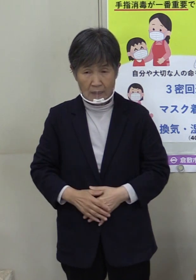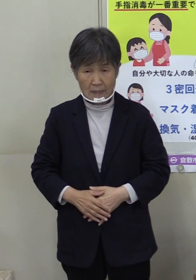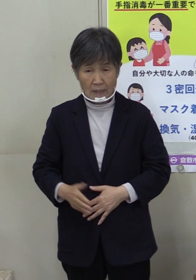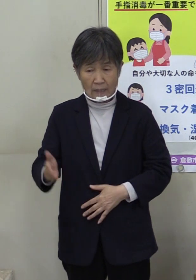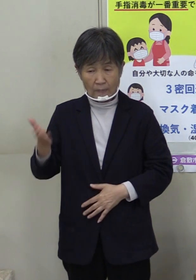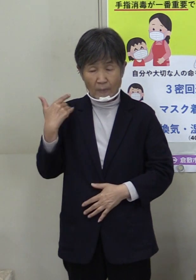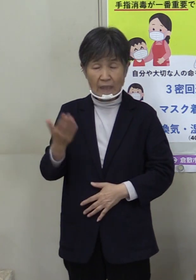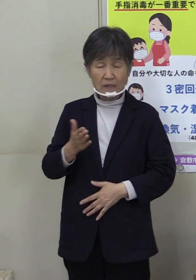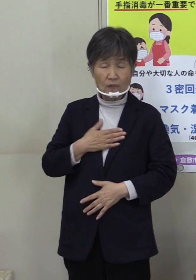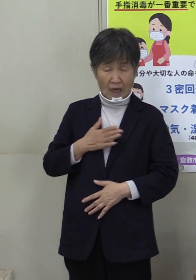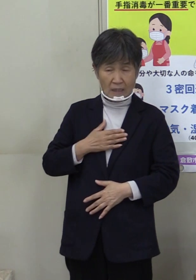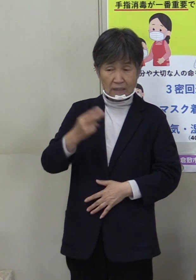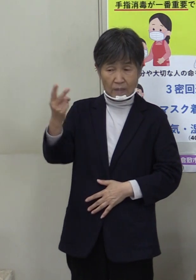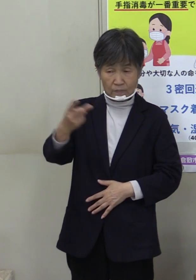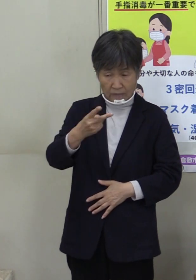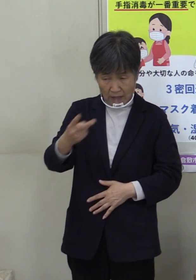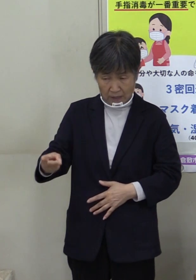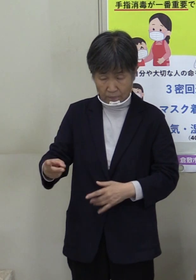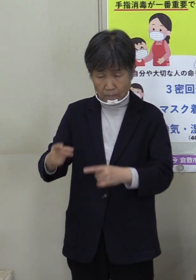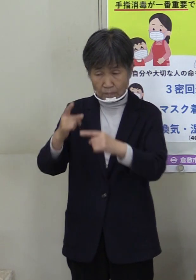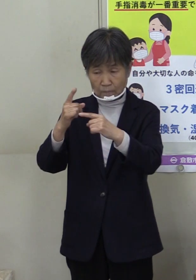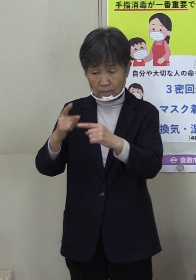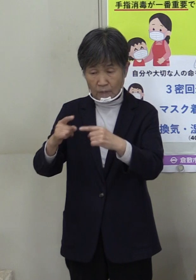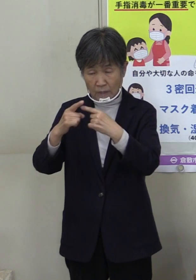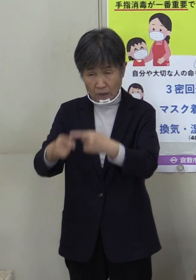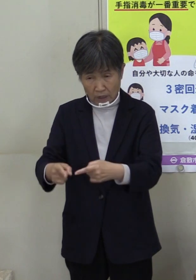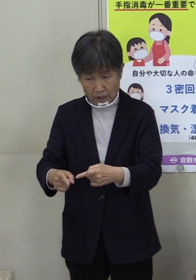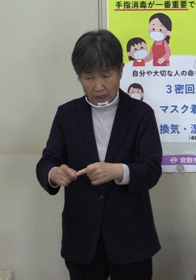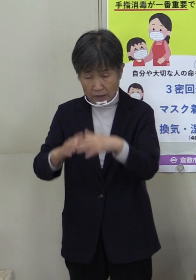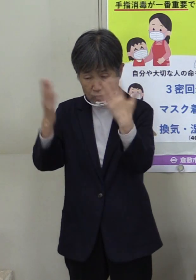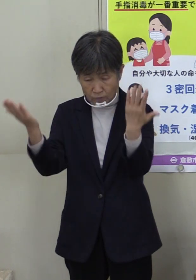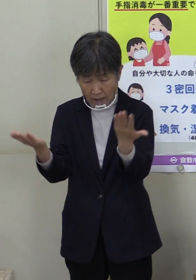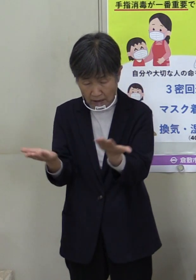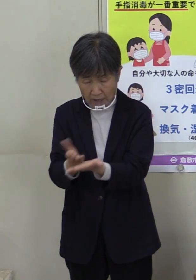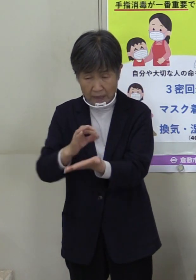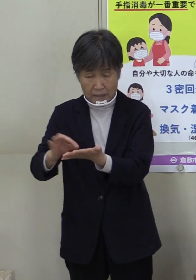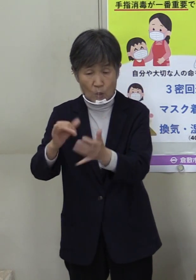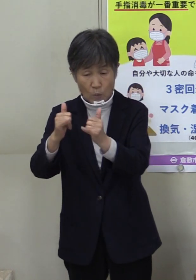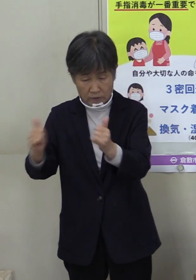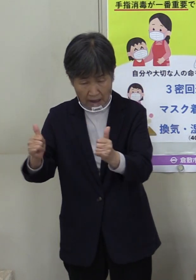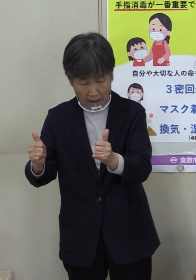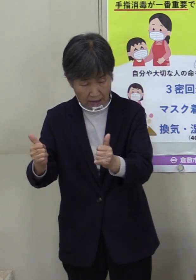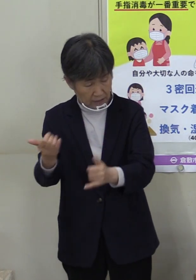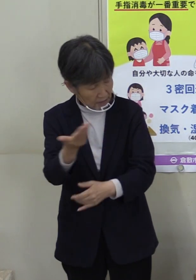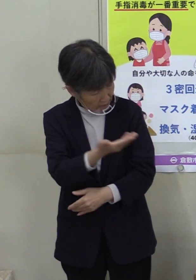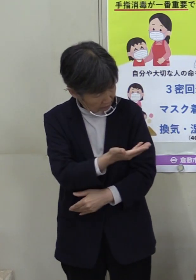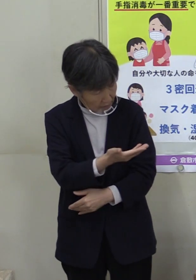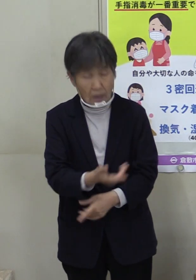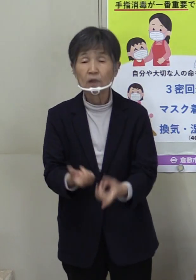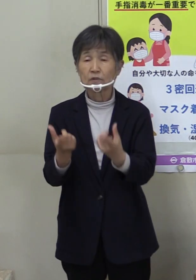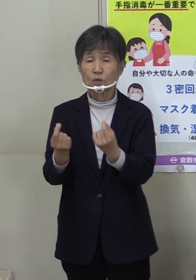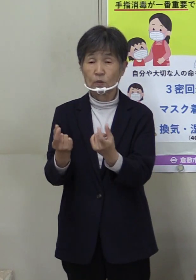前に判明している2人も加えてすべて、入所者ということで。 はい、そうでございます。